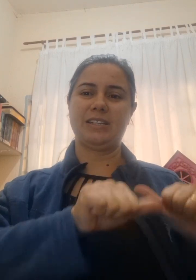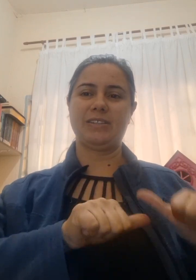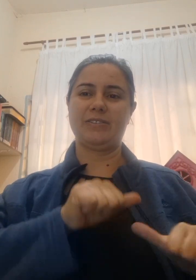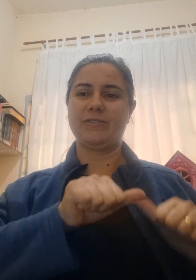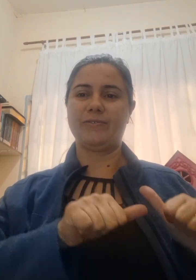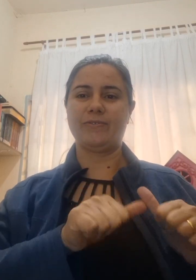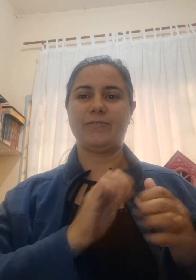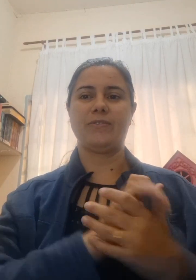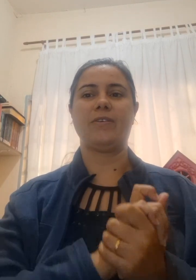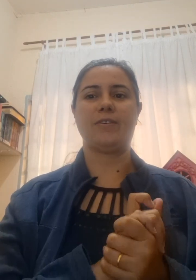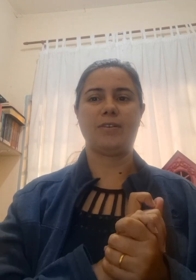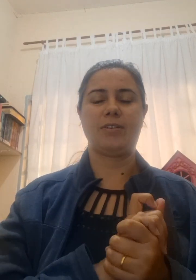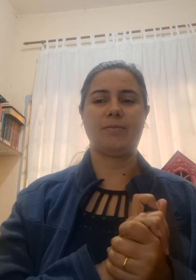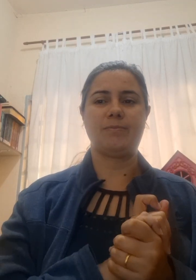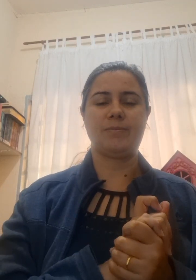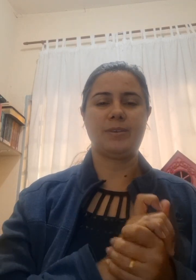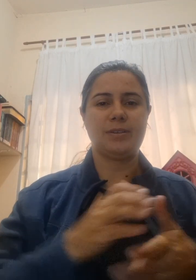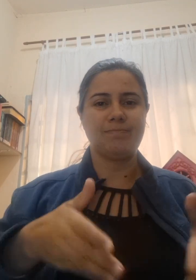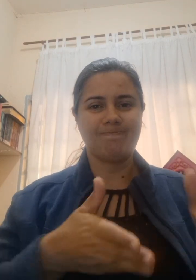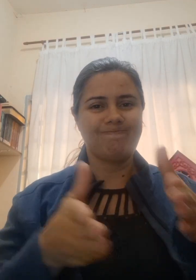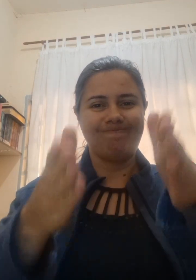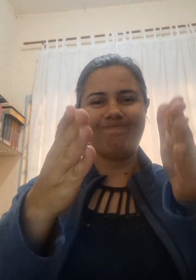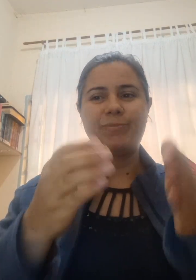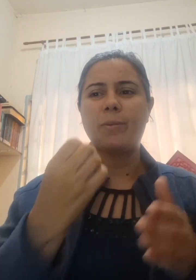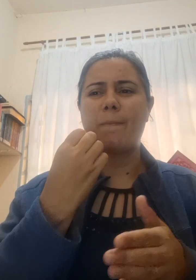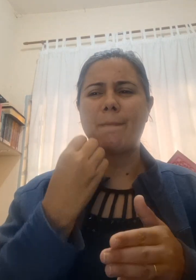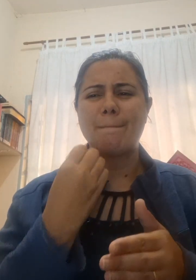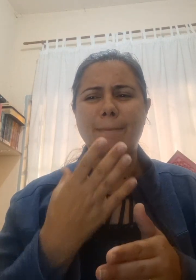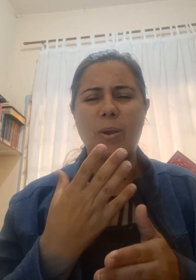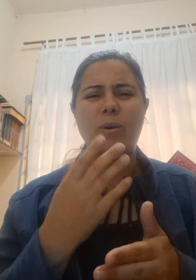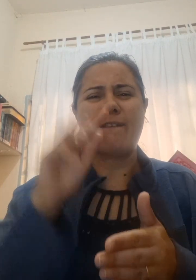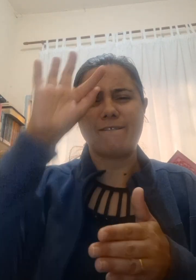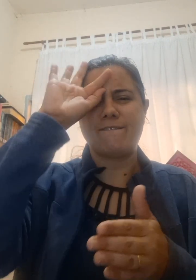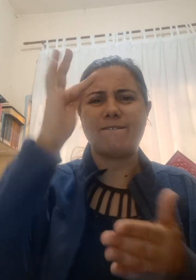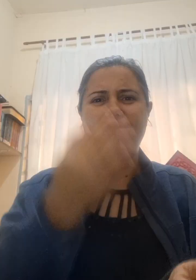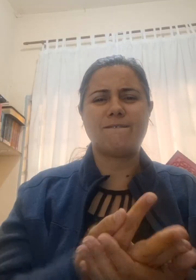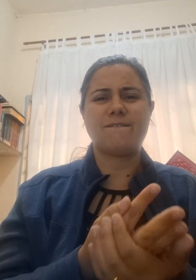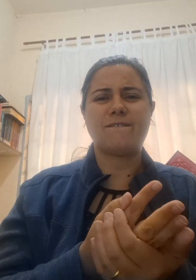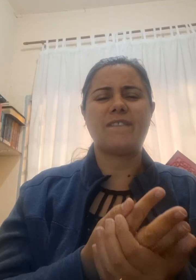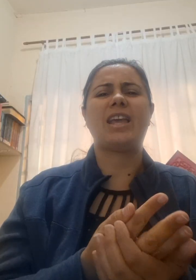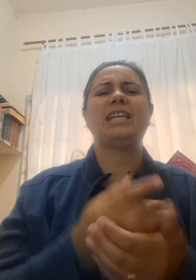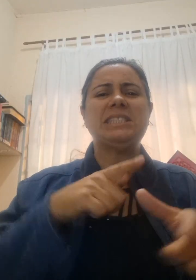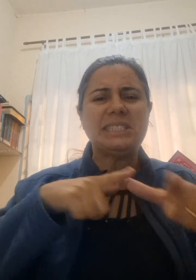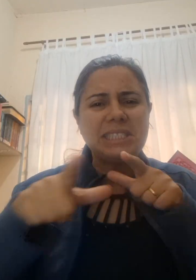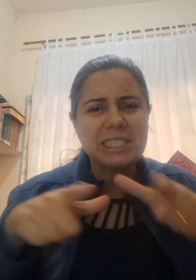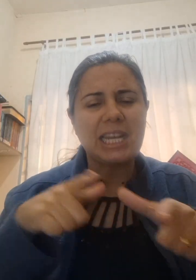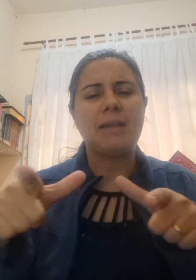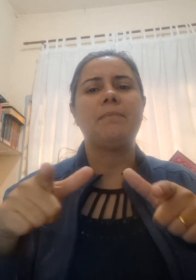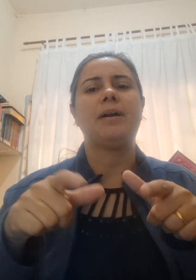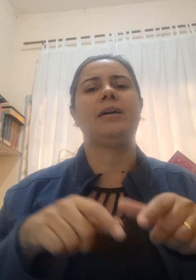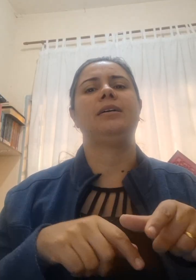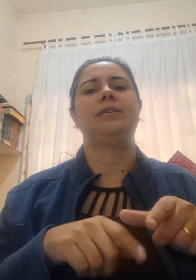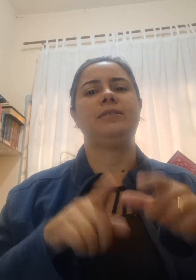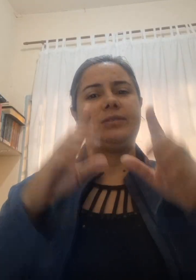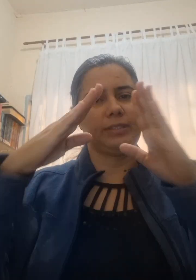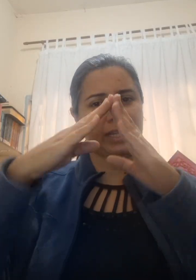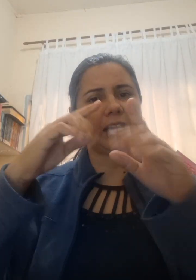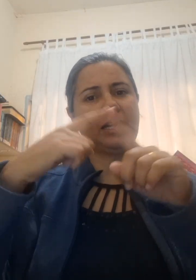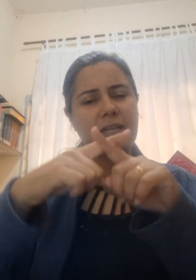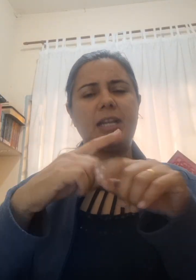para Deus transformar seu coração, o seu caminho seja bom e confiante, e você trabalhe